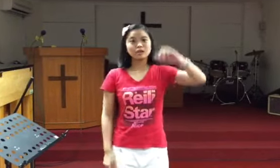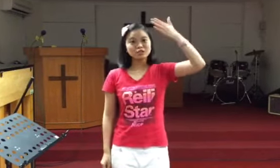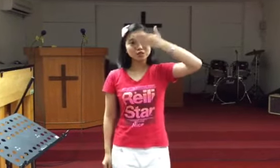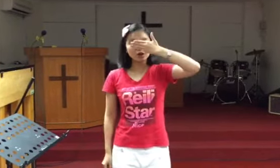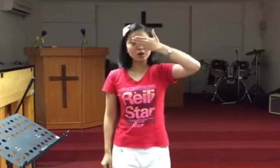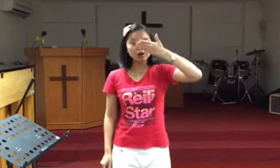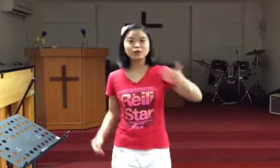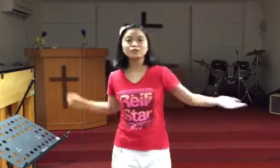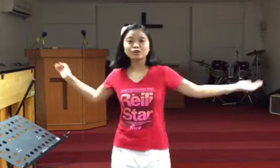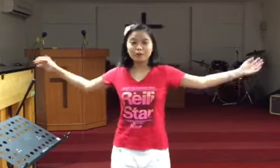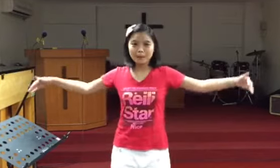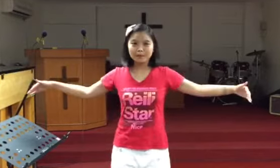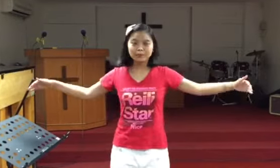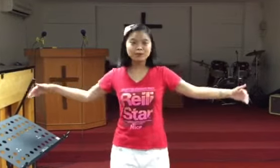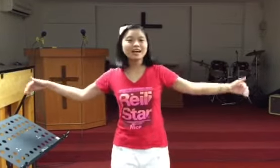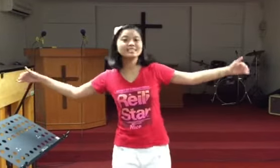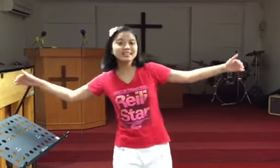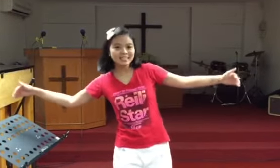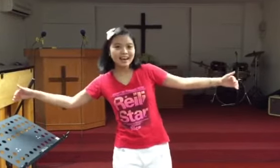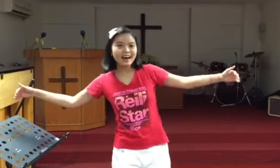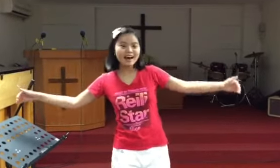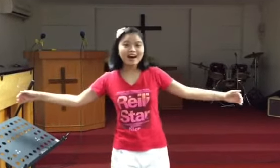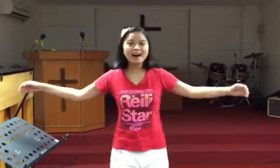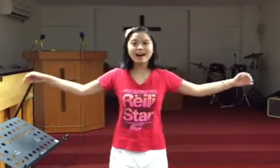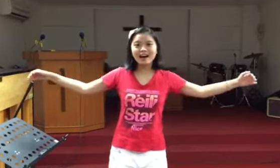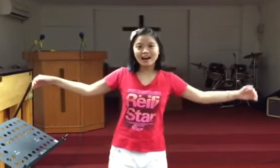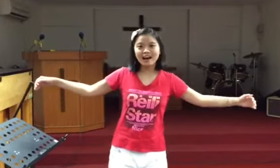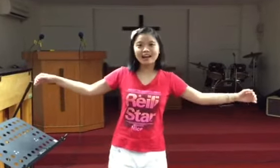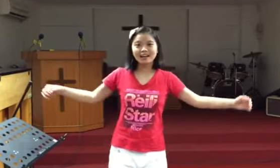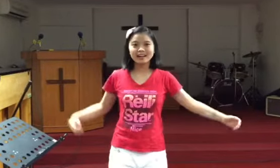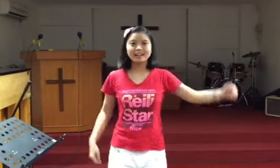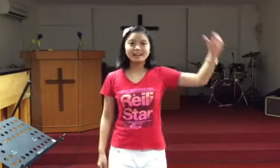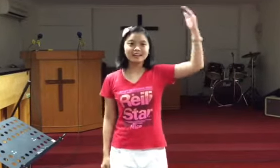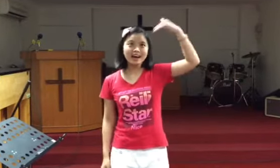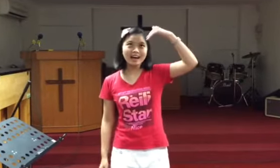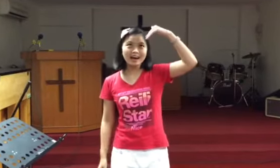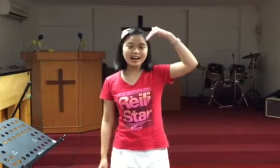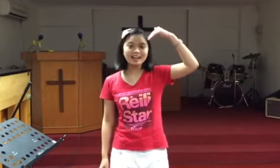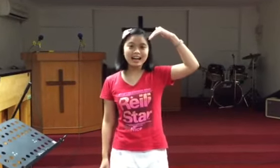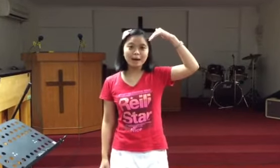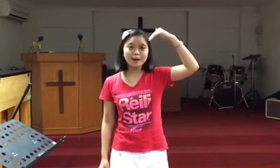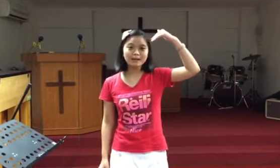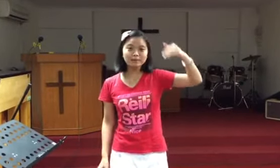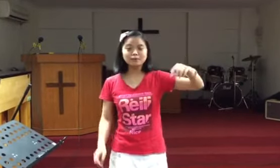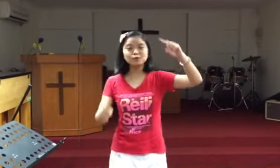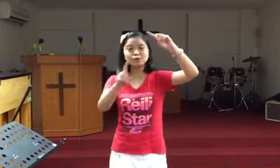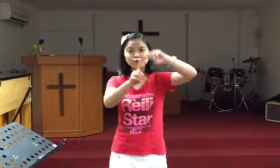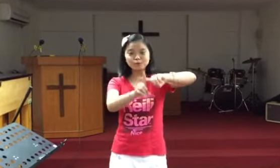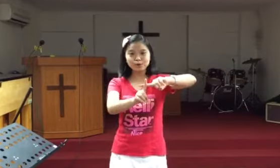So-so pa-bu-ya sa-tya, la-laman ang-ung-ung,